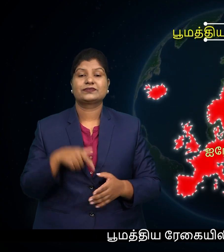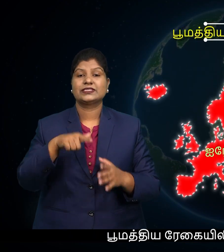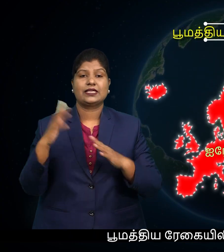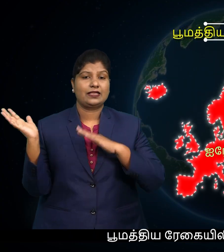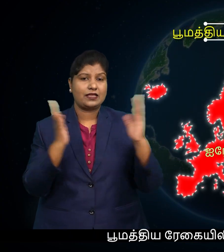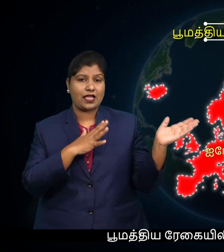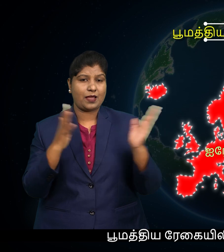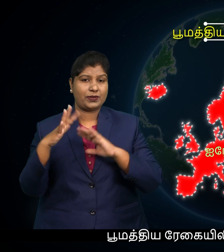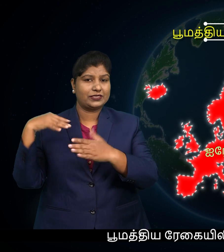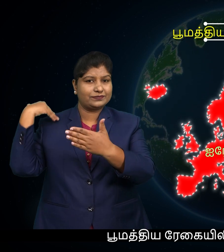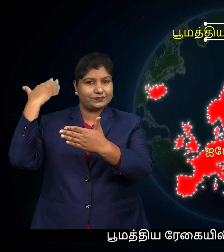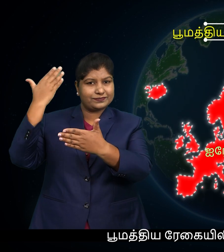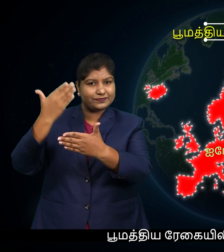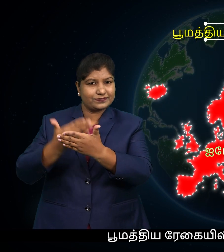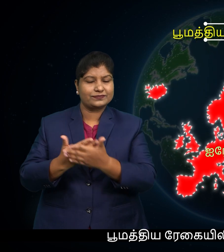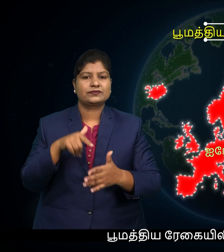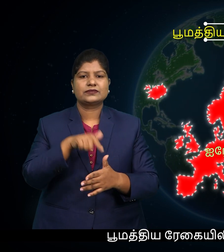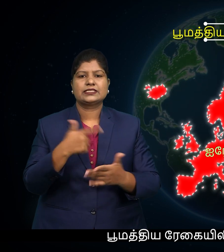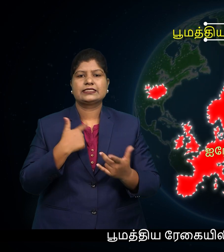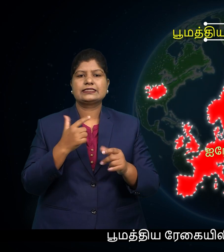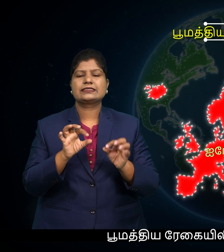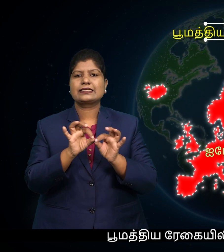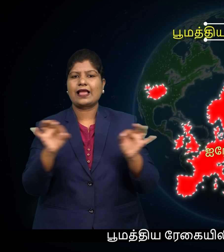பூமத்திய ரேகையிலிருந்து காலநிலை தூரம்.